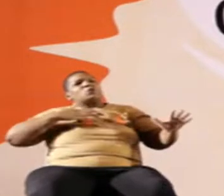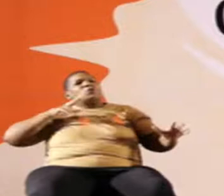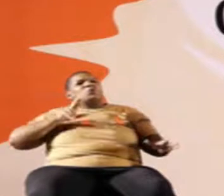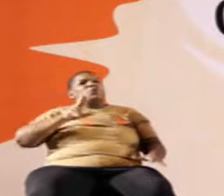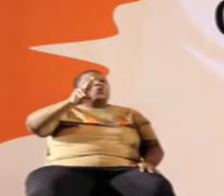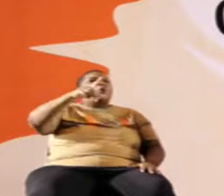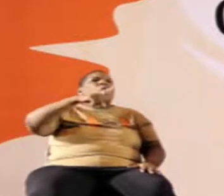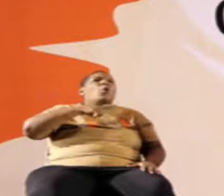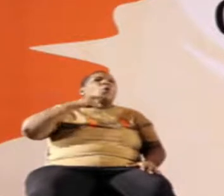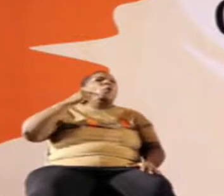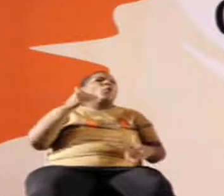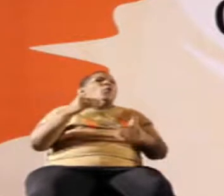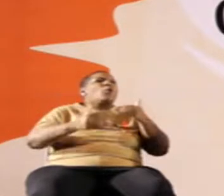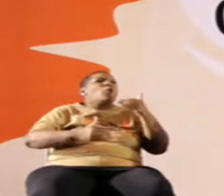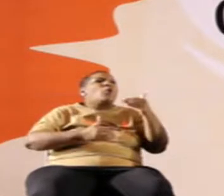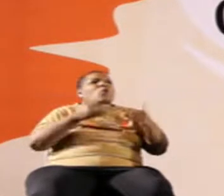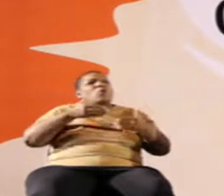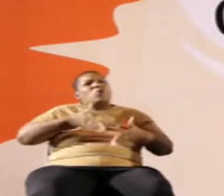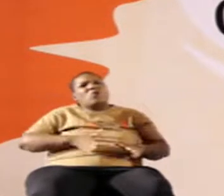novo líder